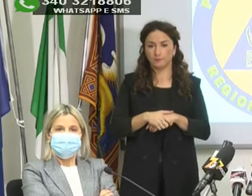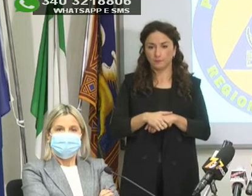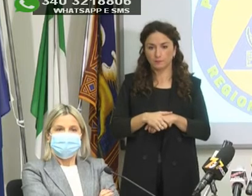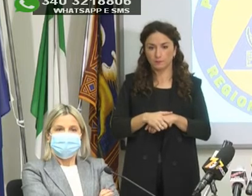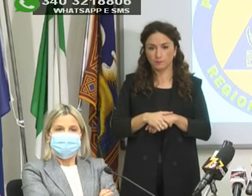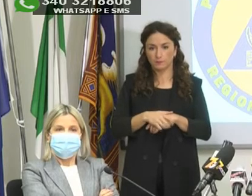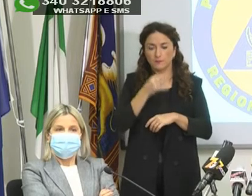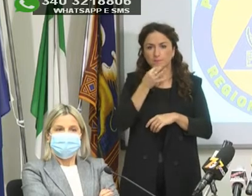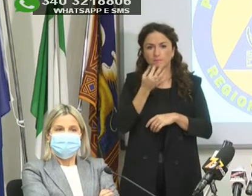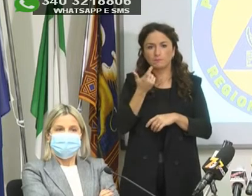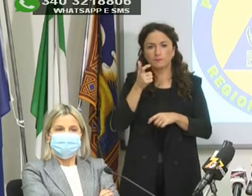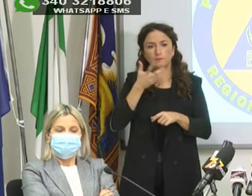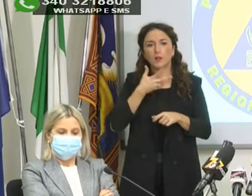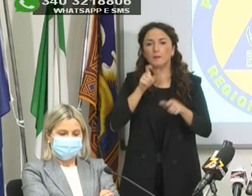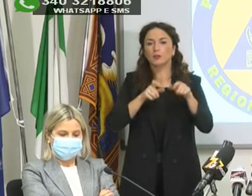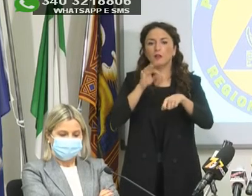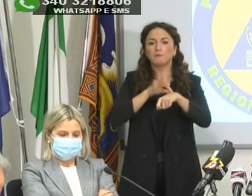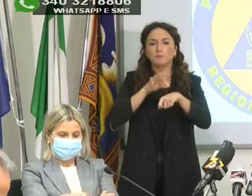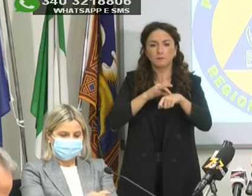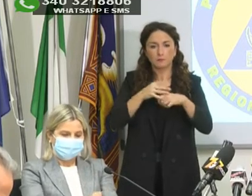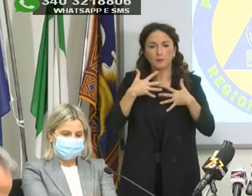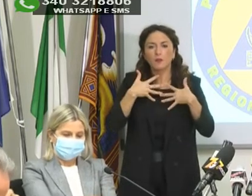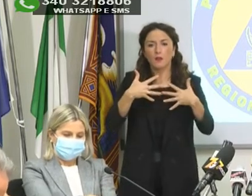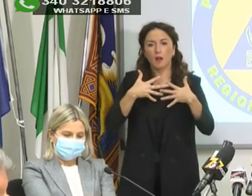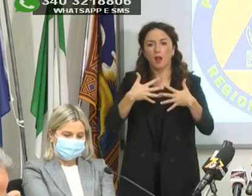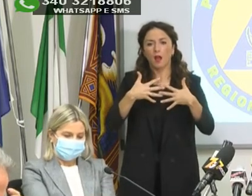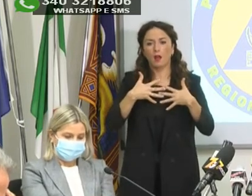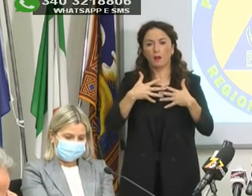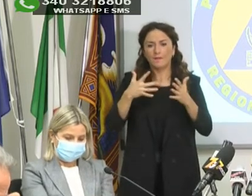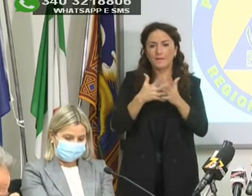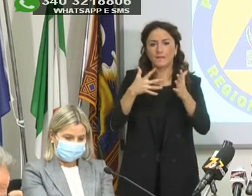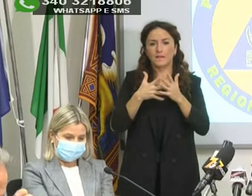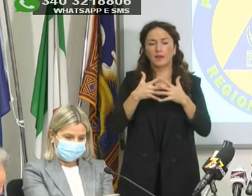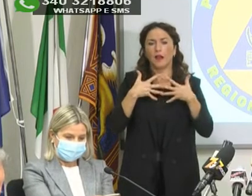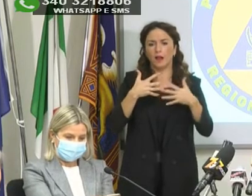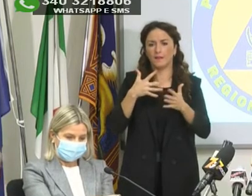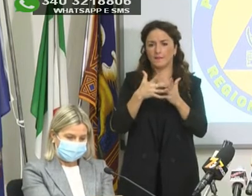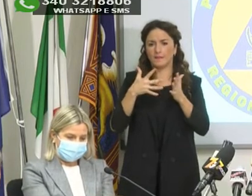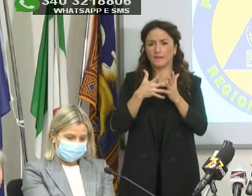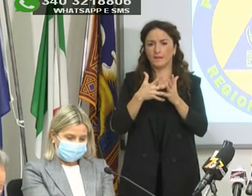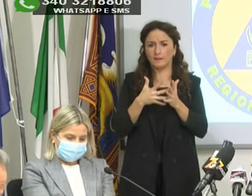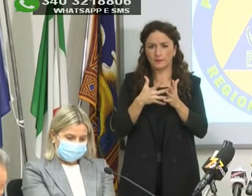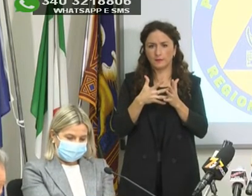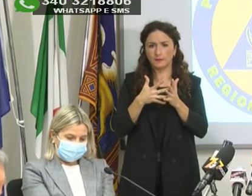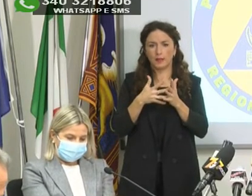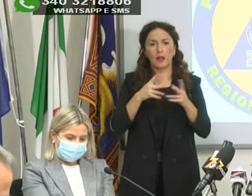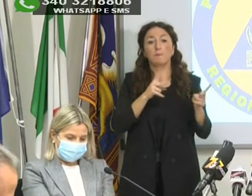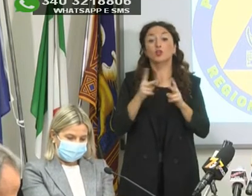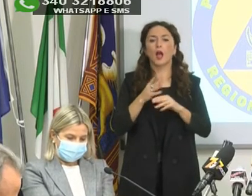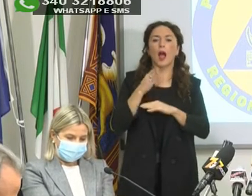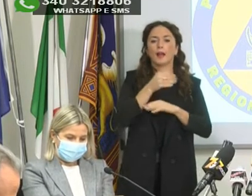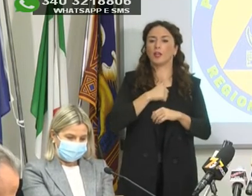Cioè vuol dire che abbiamo pazienti che magari ossigenano male, che magari gli manca un po' il fiato, eccetera, che arrivano in